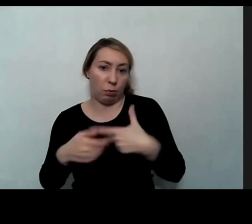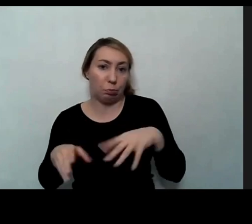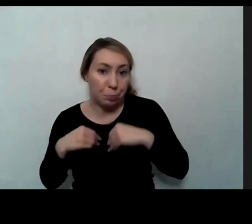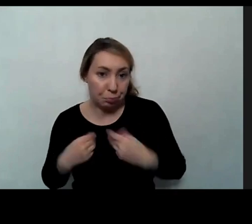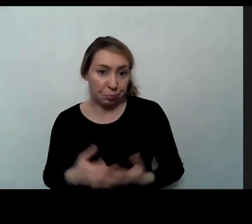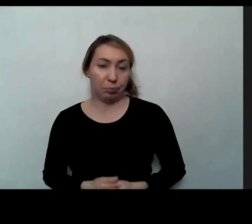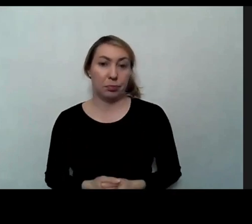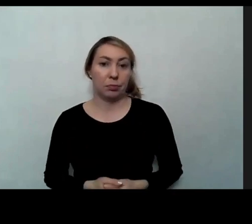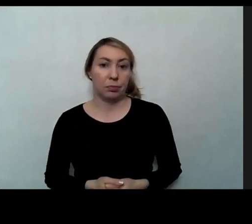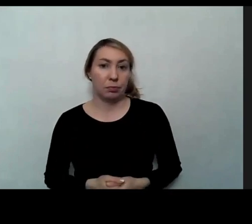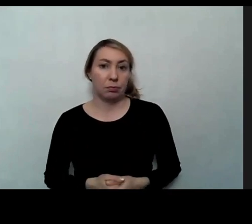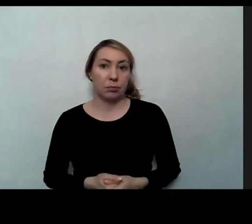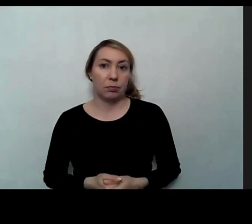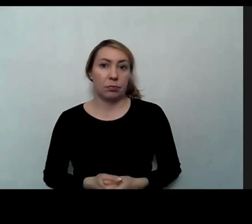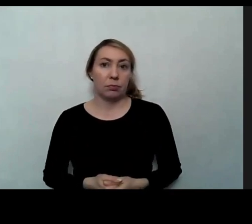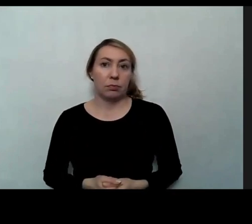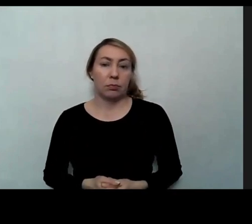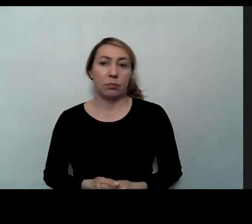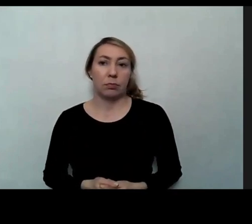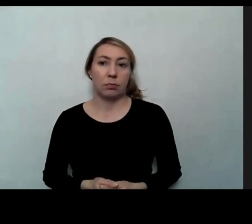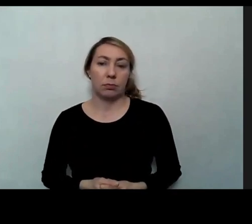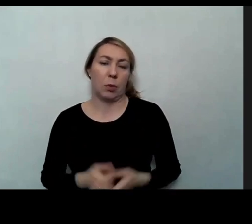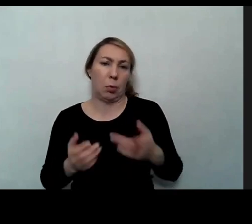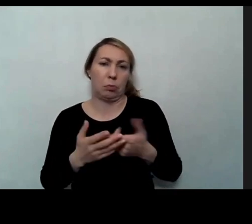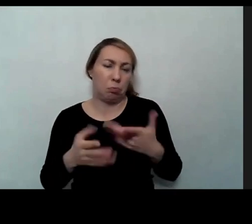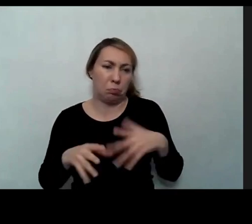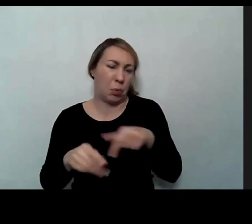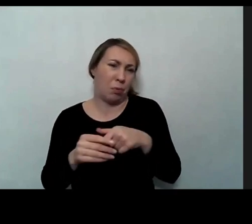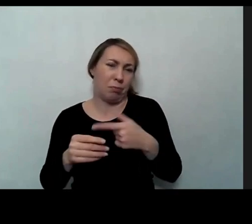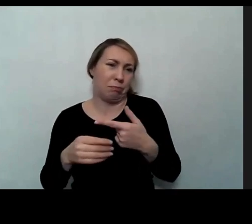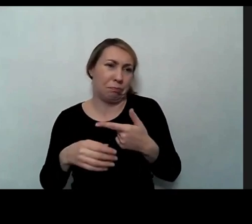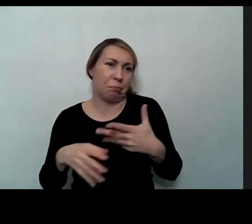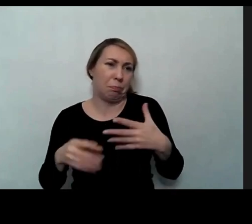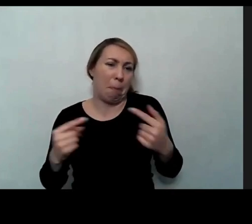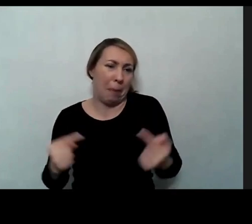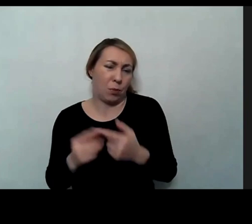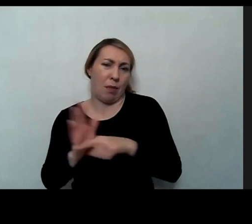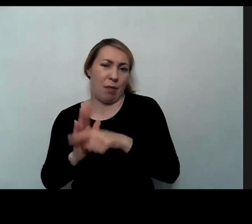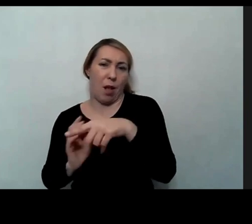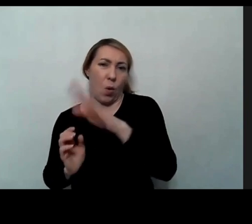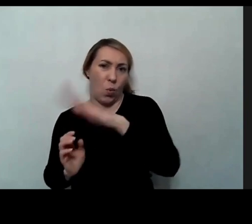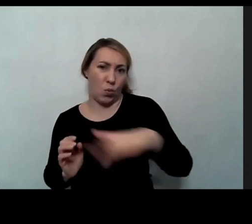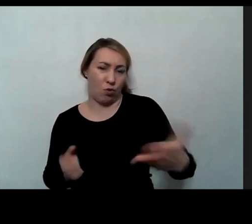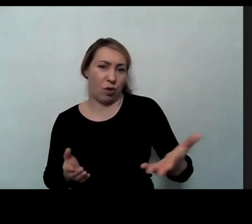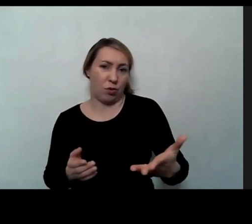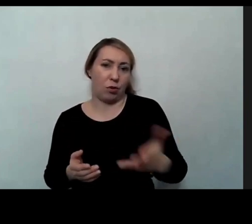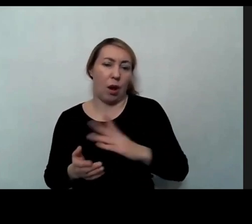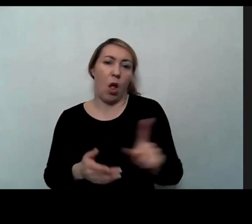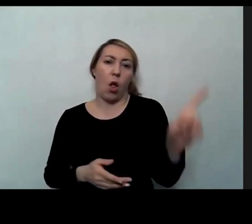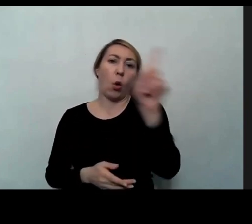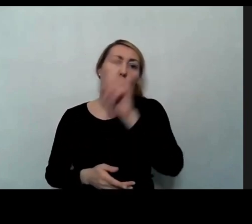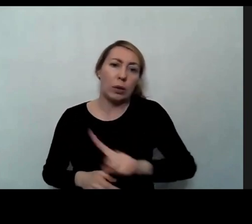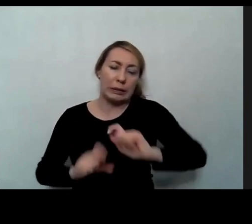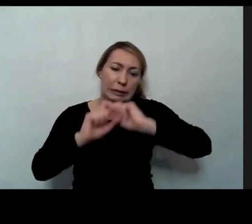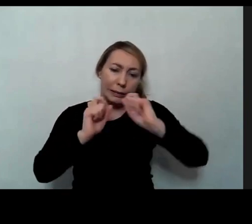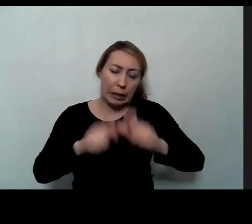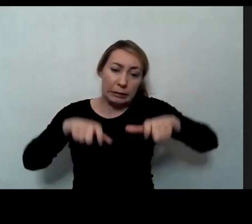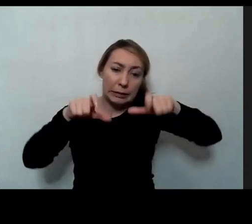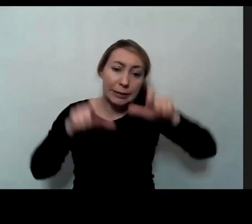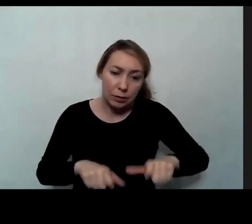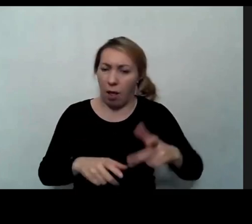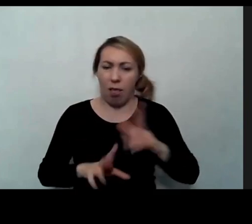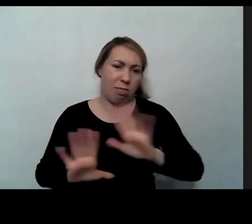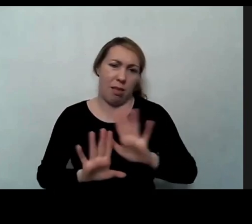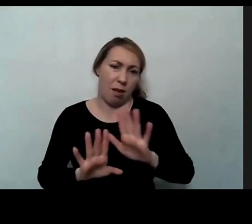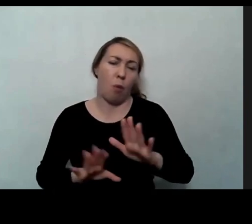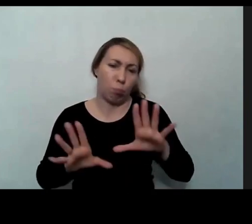że też jest familiarne, jest przyjazne dla ucznia, że nie trzeba tej godziny bitej siedzieć, można